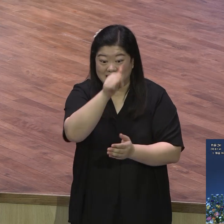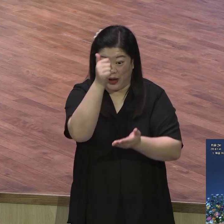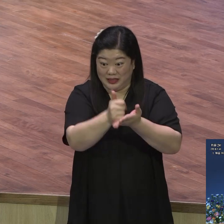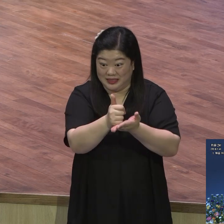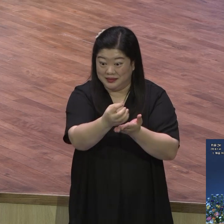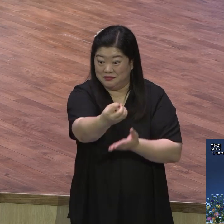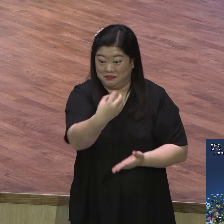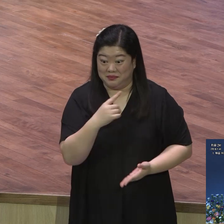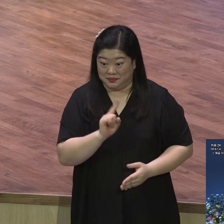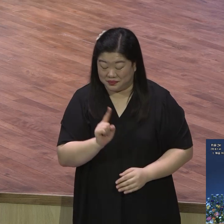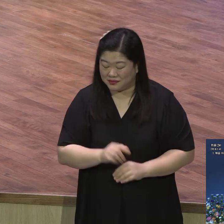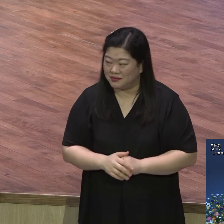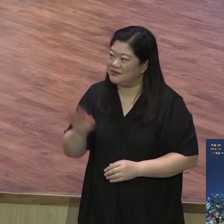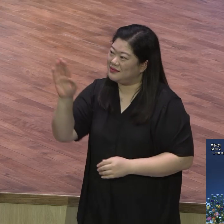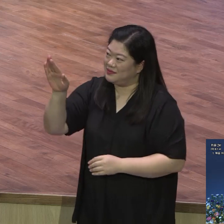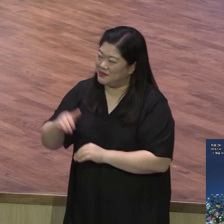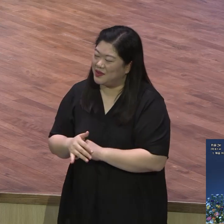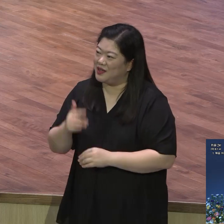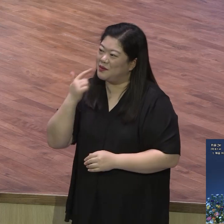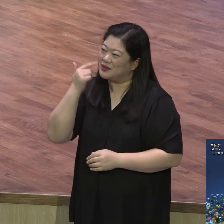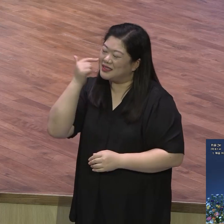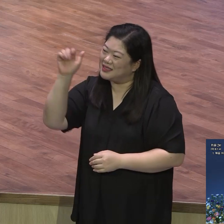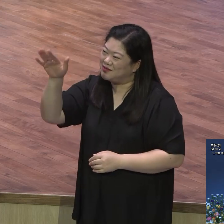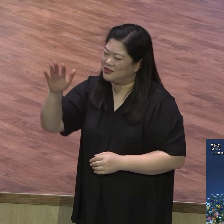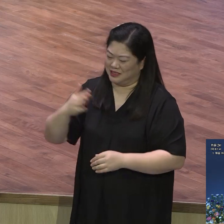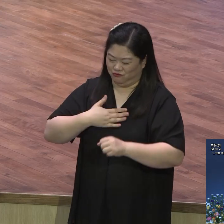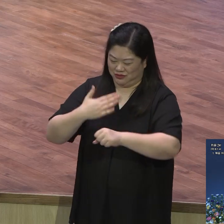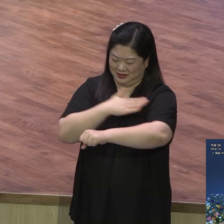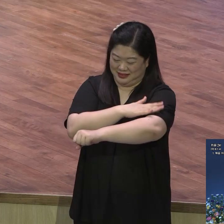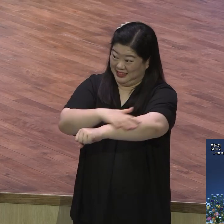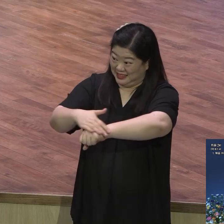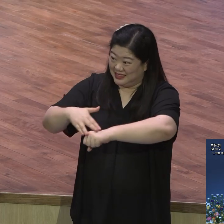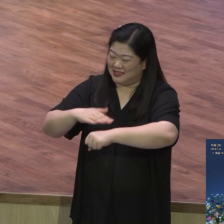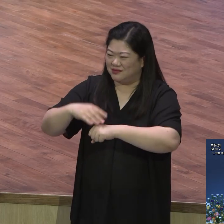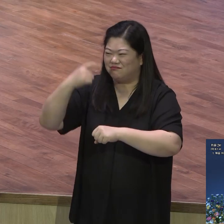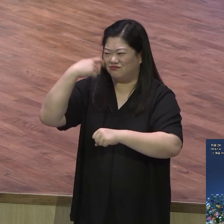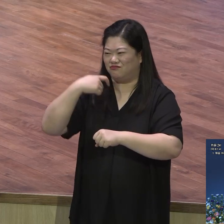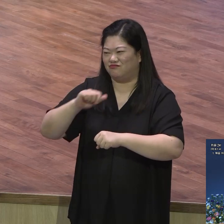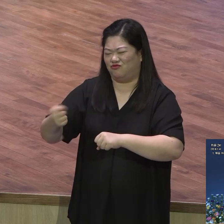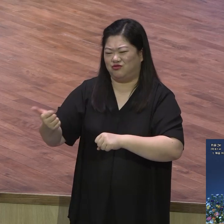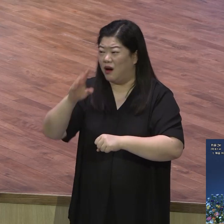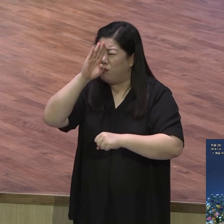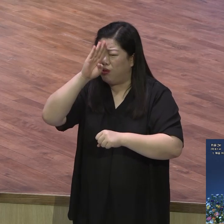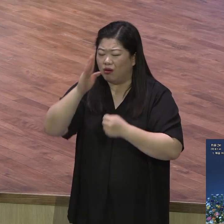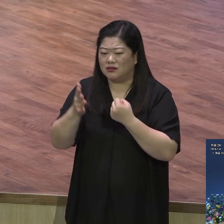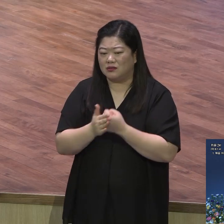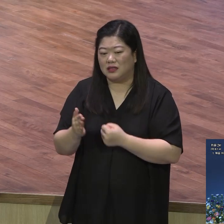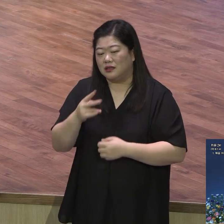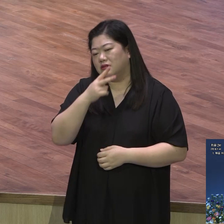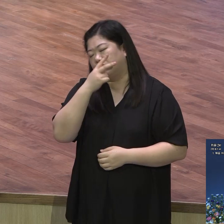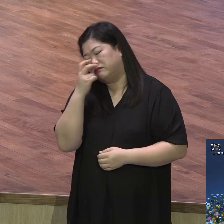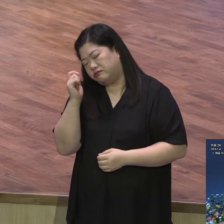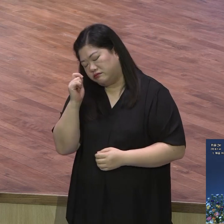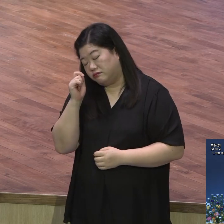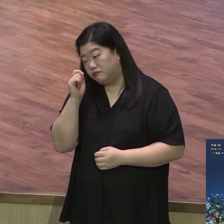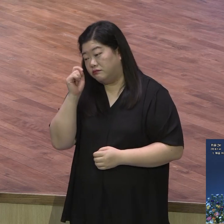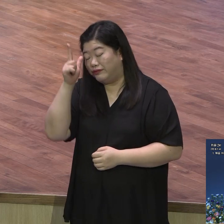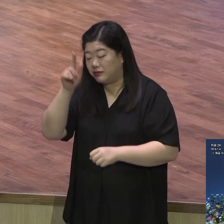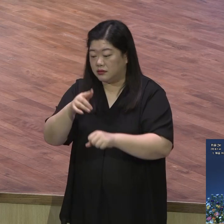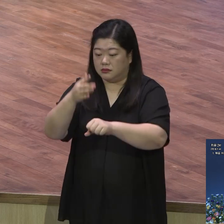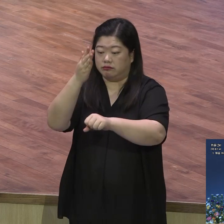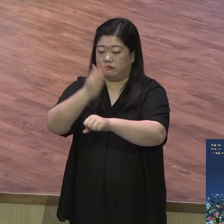우리는 이렇게 거의 감각 없이 이렇게 떼어졌습니다. 자고 나면 그냥 제일